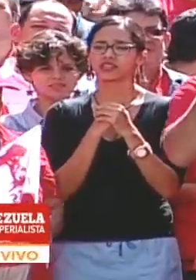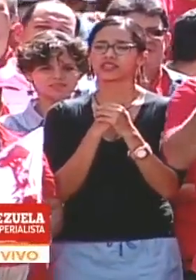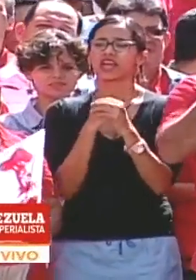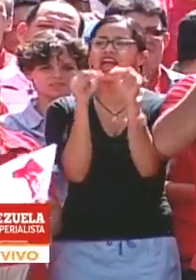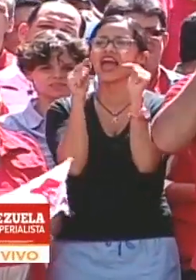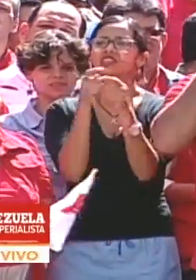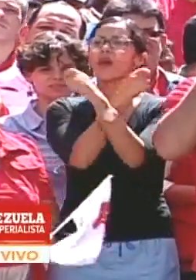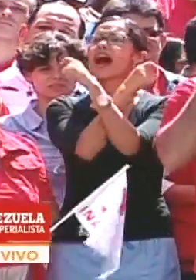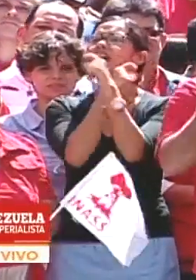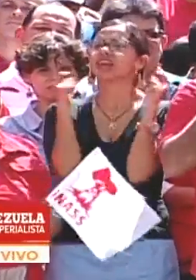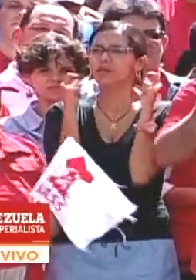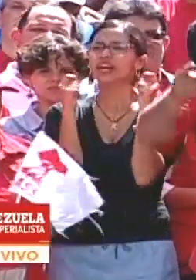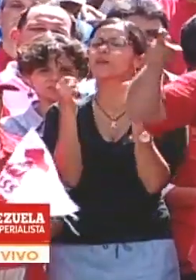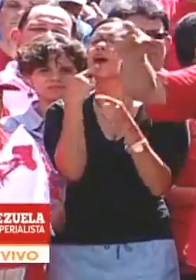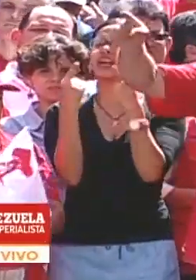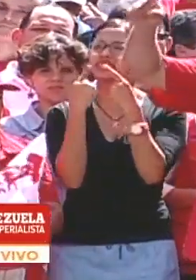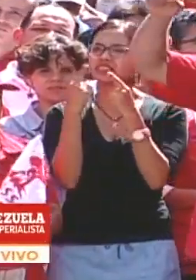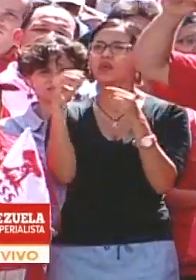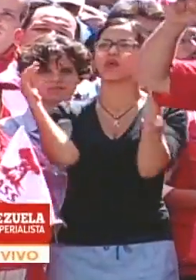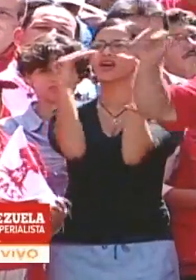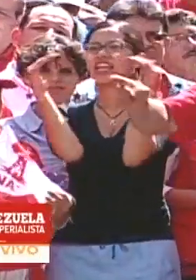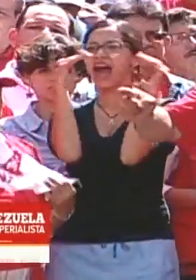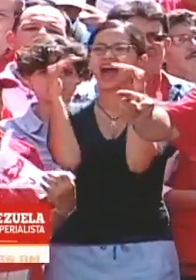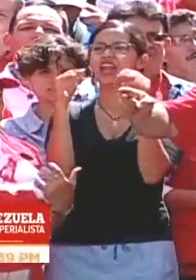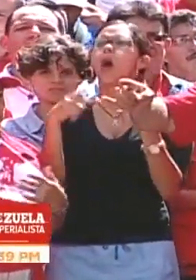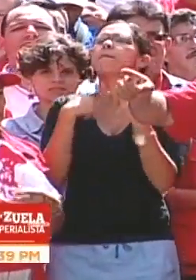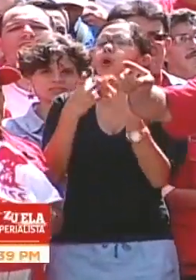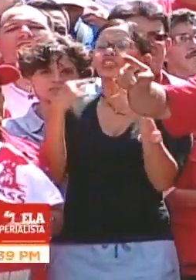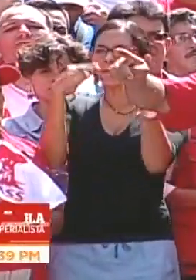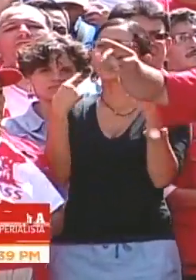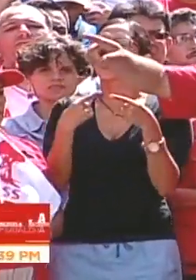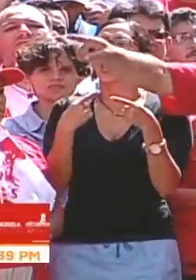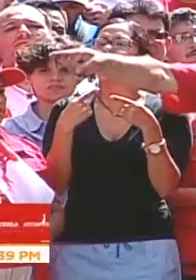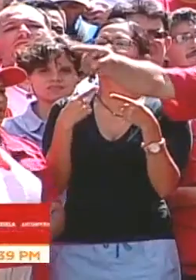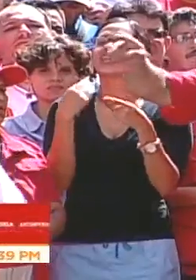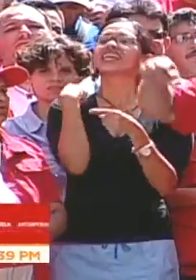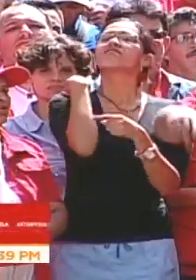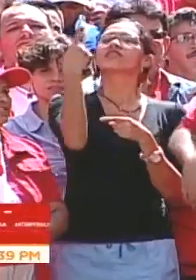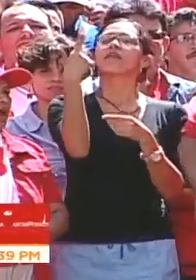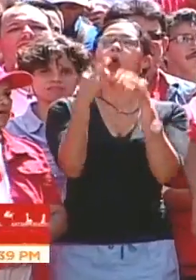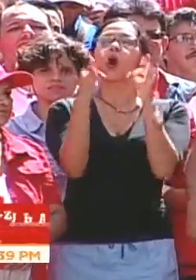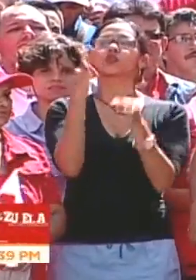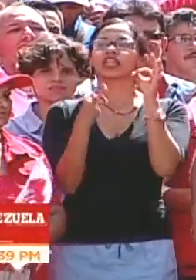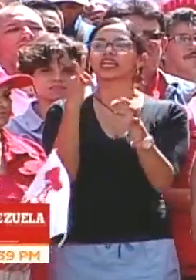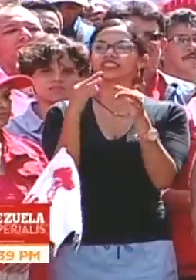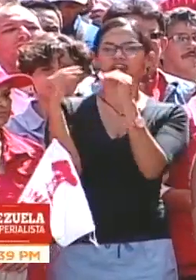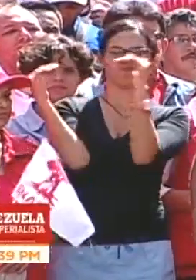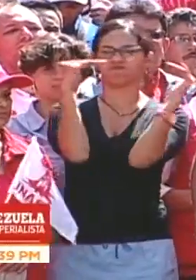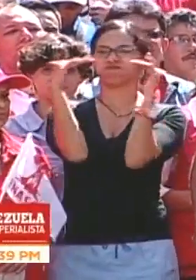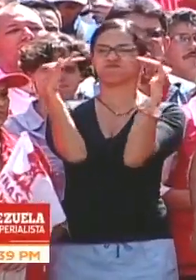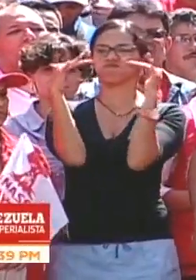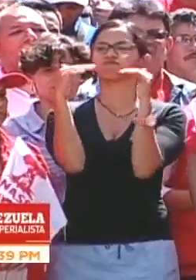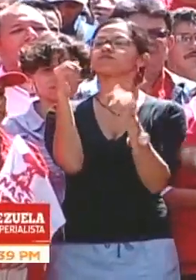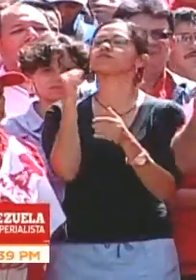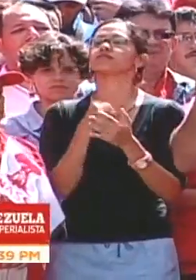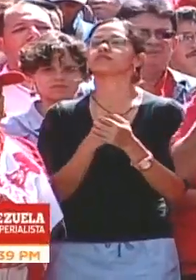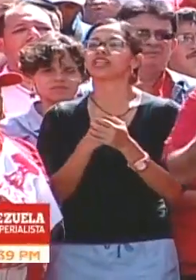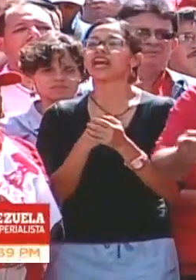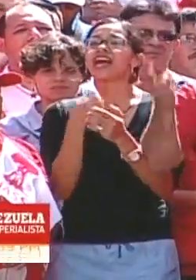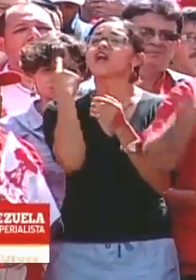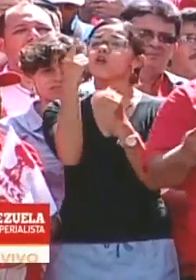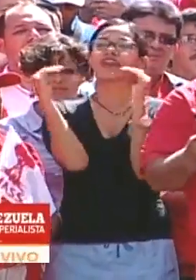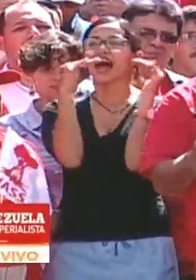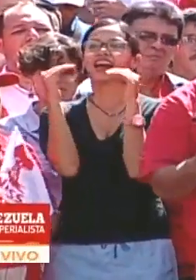Eso va a terminar, como hemos venido diciendo, en una guerra entre voluntad popular y Primero Justicia. Es